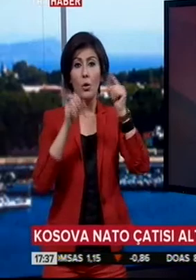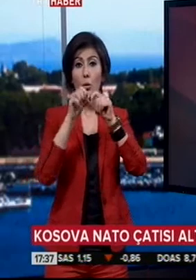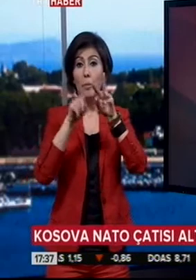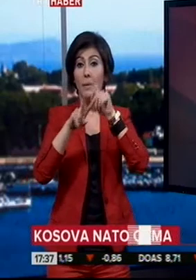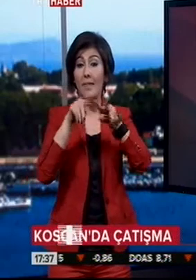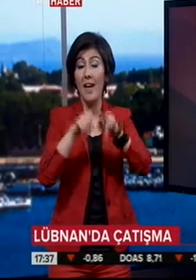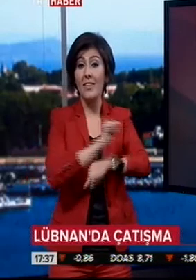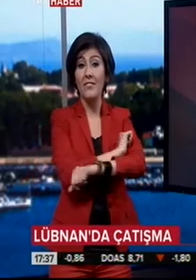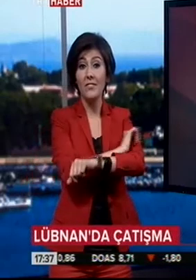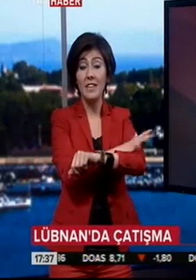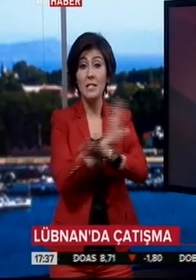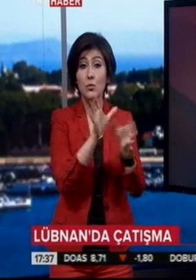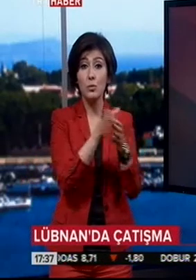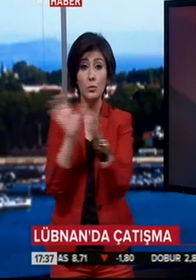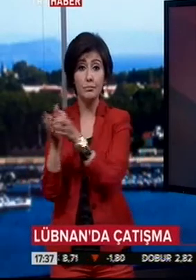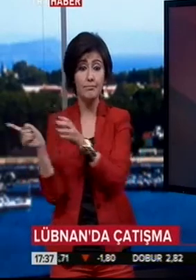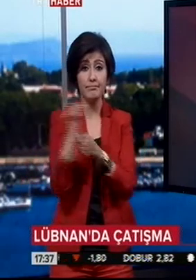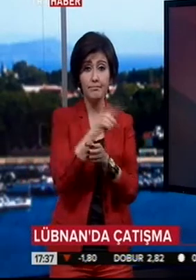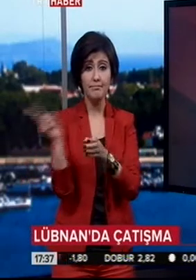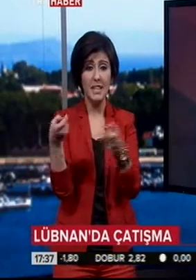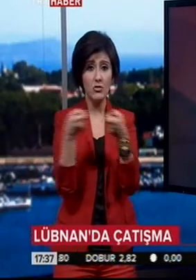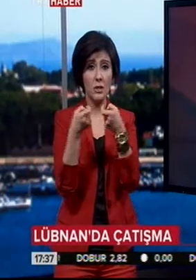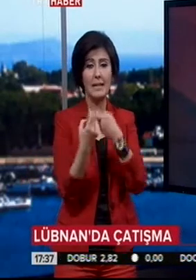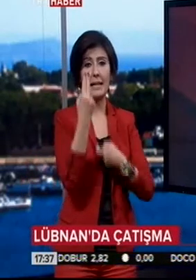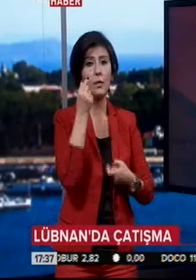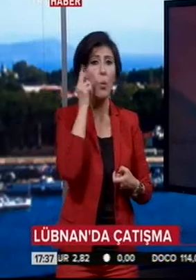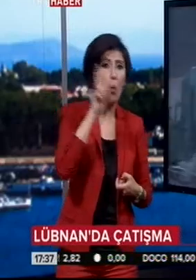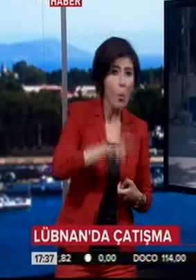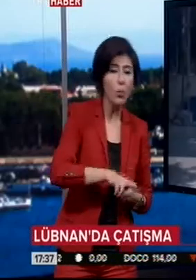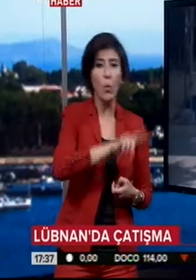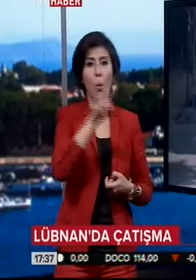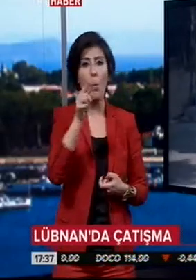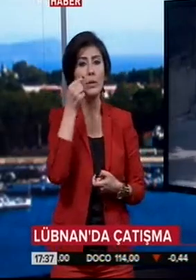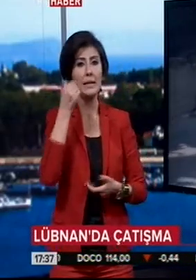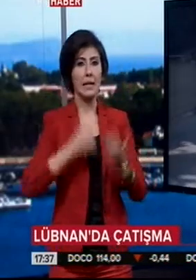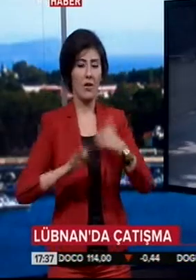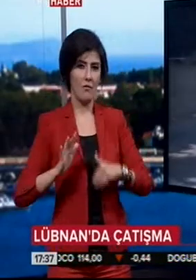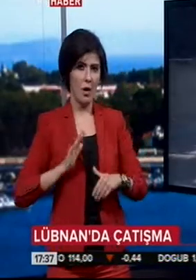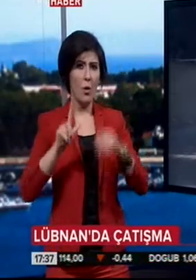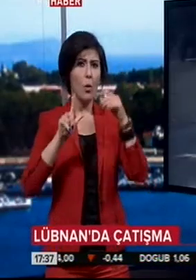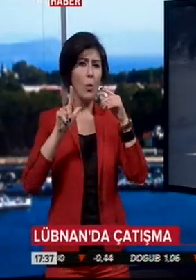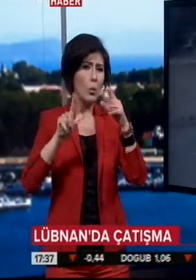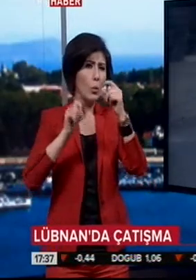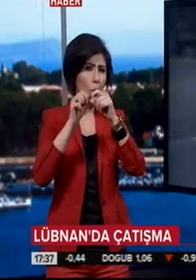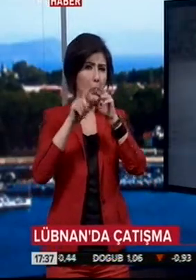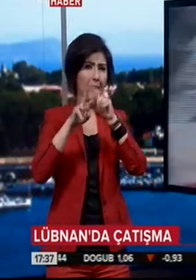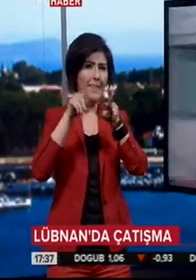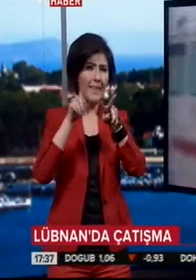Lübnan'da Filistinli gruplar arasında çıkan çatışmada 7 kişi öldü, 10 kişi yaralandı. Olay Lübnan'ın